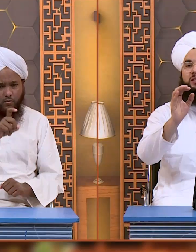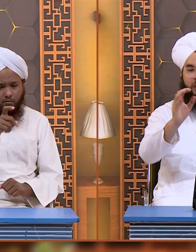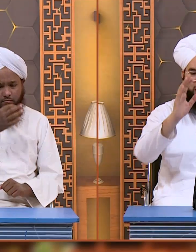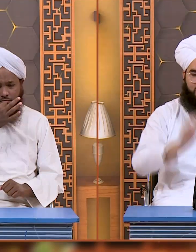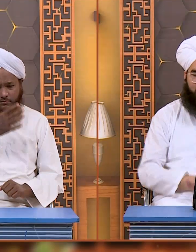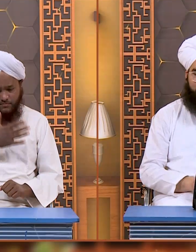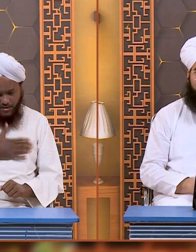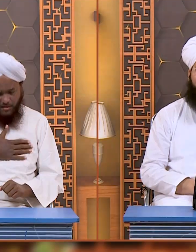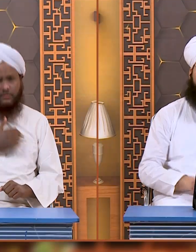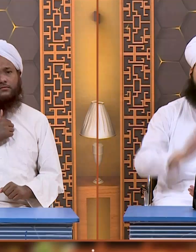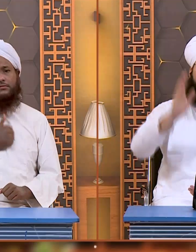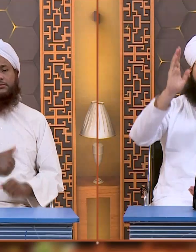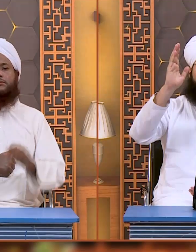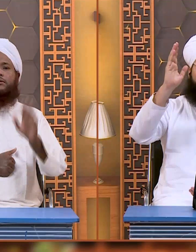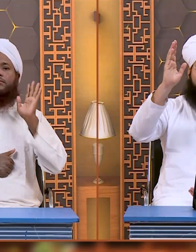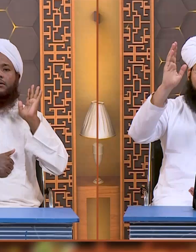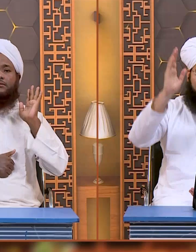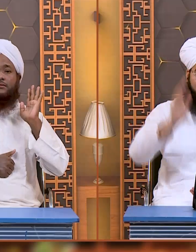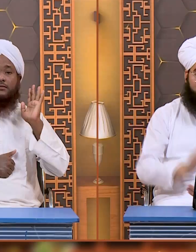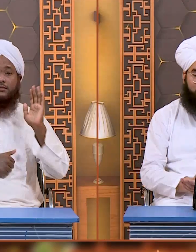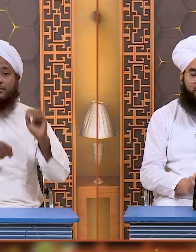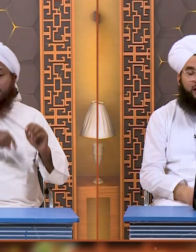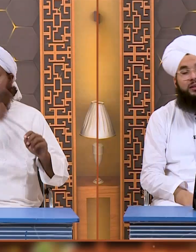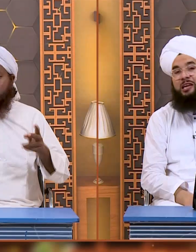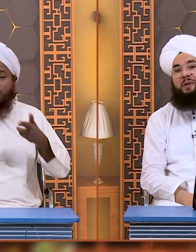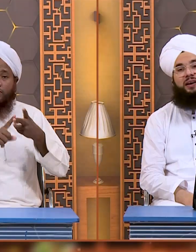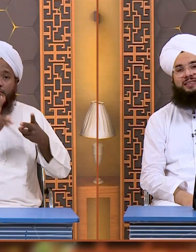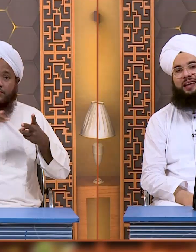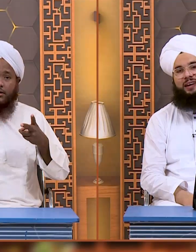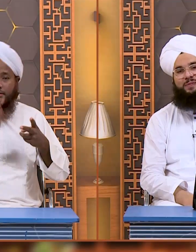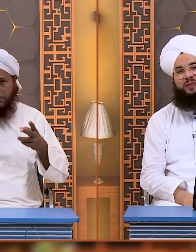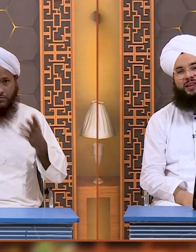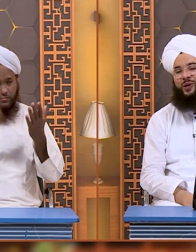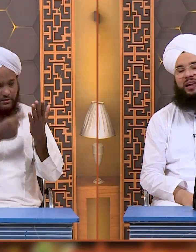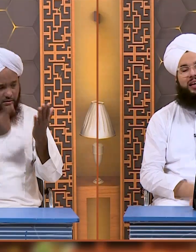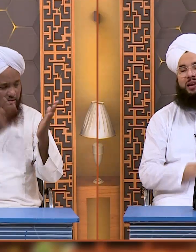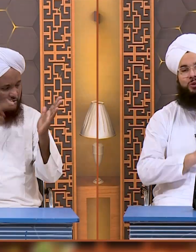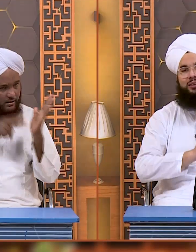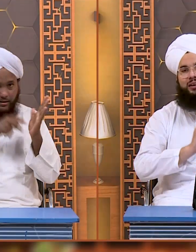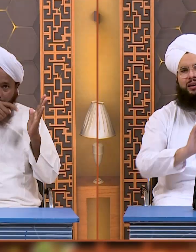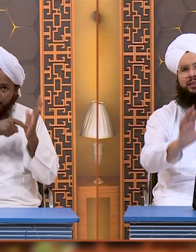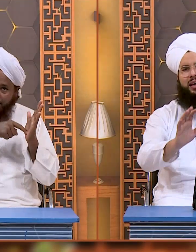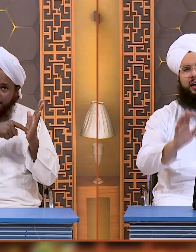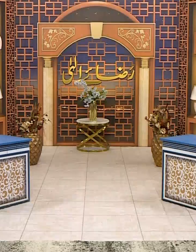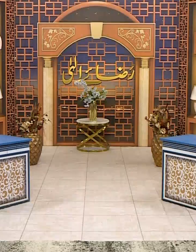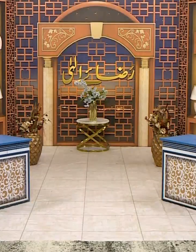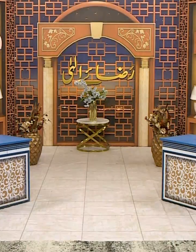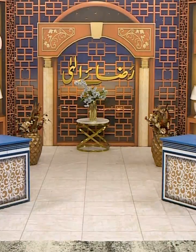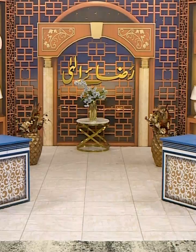صبر کرنا، یہ ہے. اور پھر دوسری بات تقدیر پر راضی رہنا، جو اللہ تعالیٰ نے مقدر کر دیا ہے. یہ اپنا ذہن بنا لے